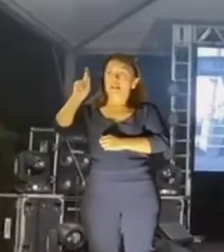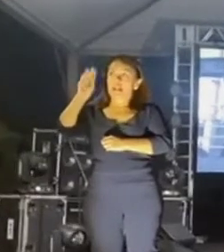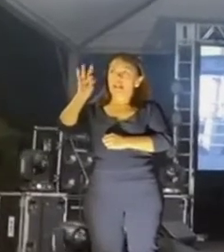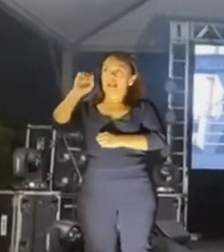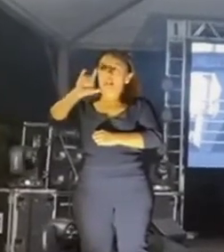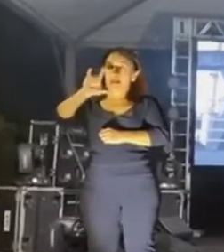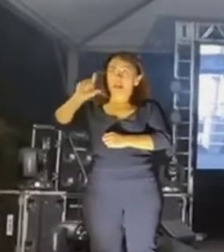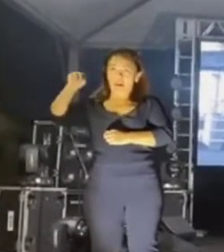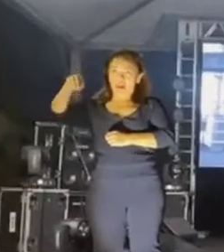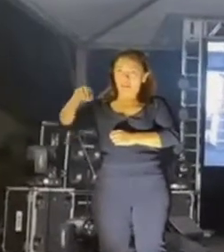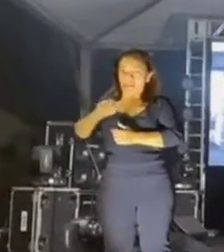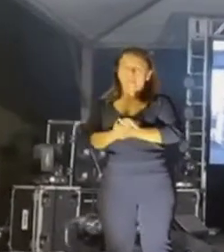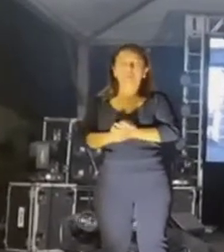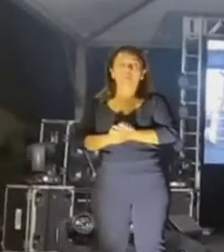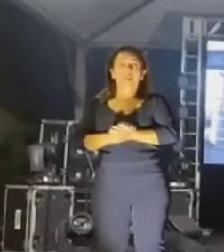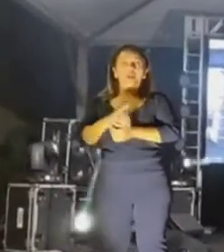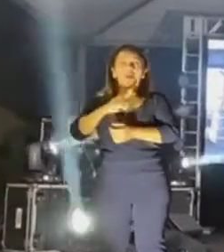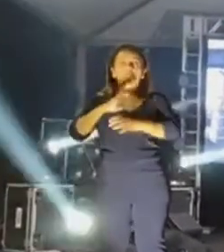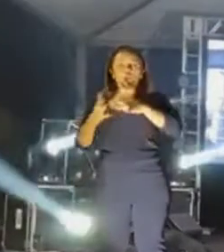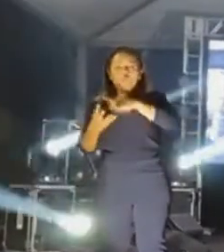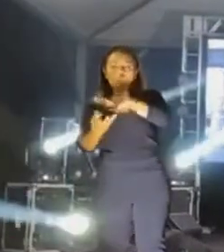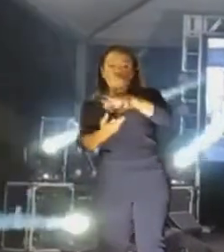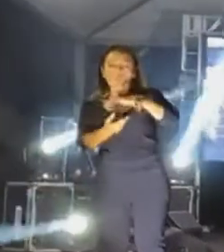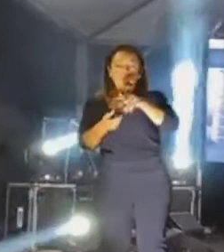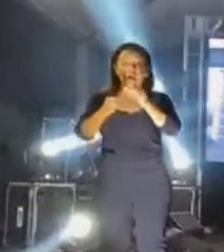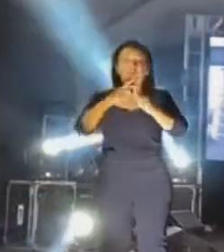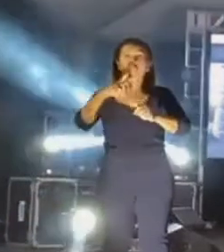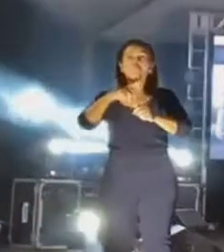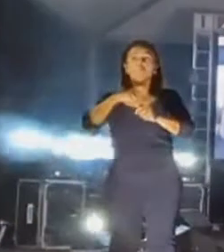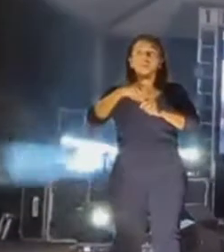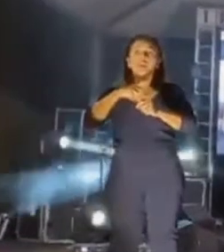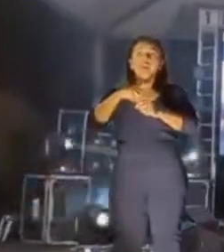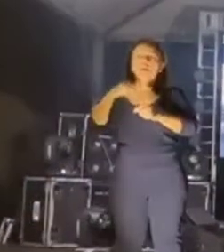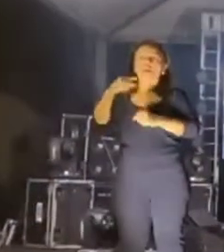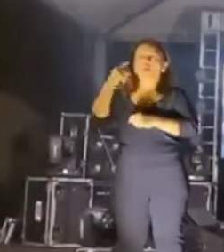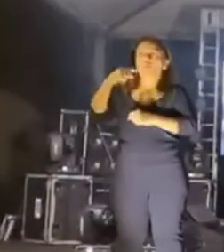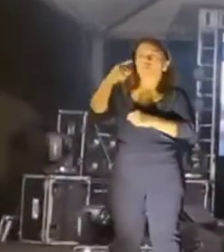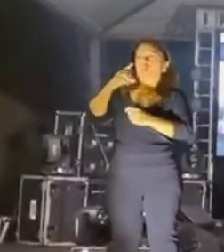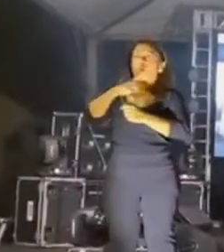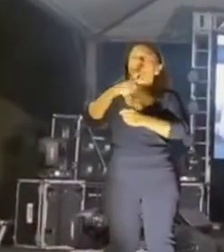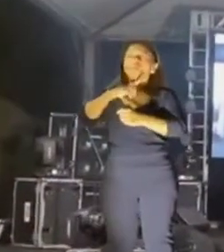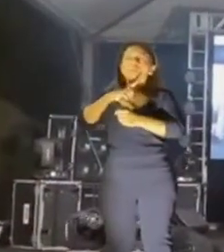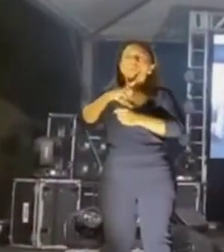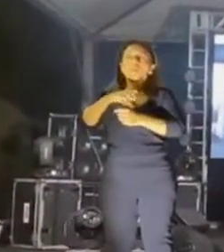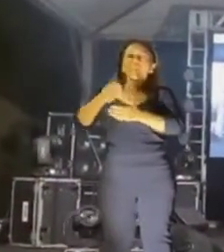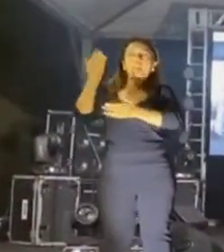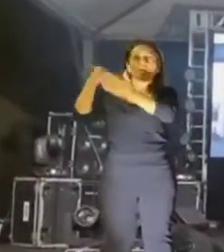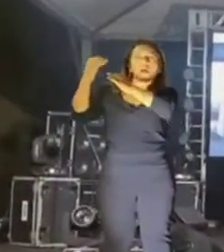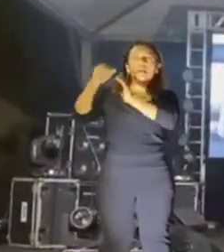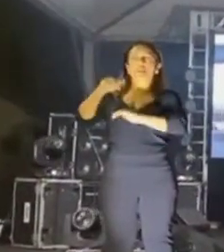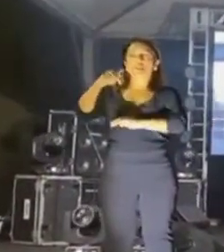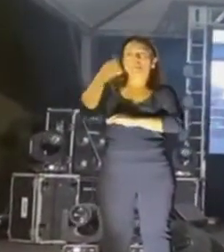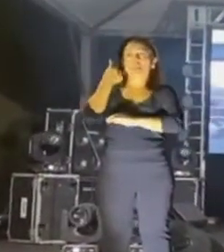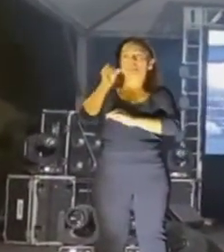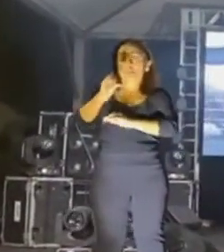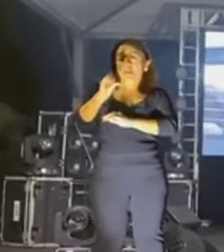é uma globalização de danças que eles viam nas baladas lá, né, nos Estados Unidos, na década de 70, 60, 70, por